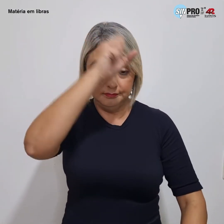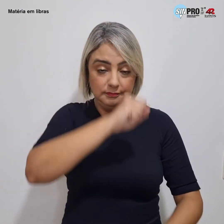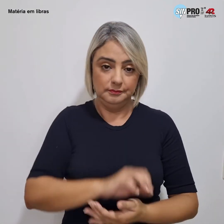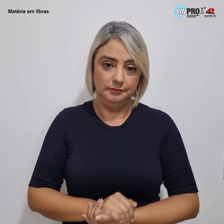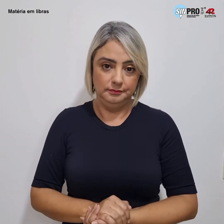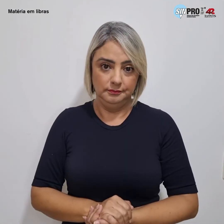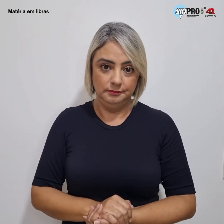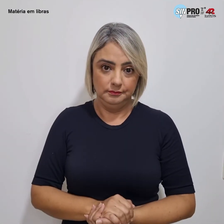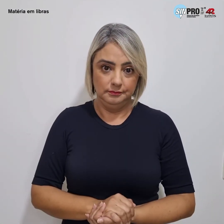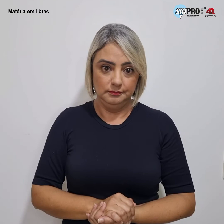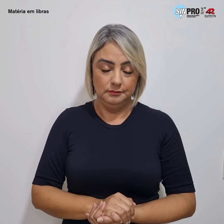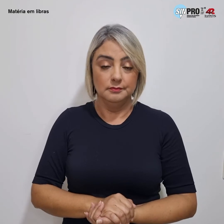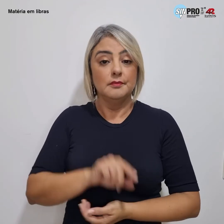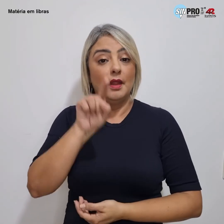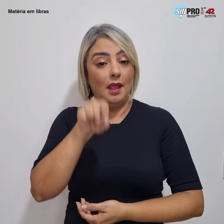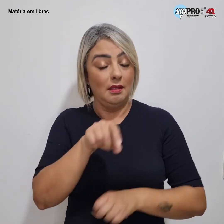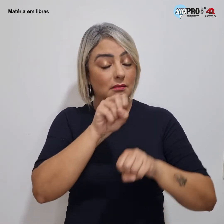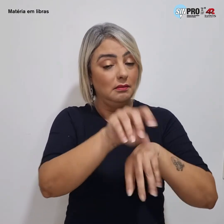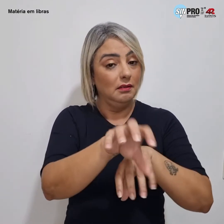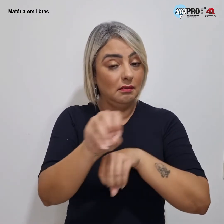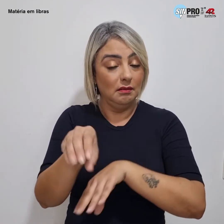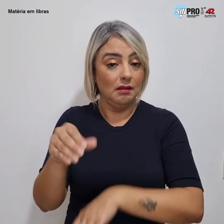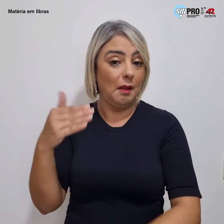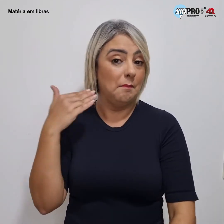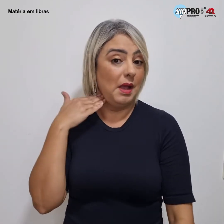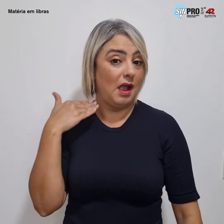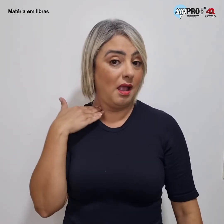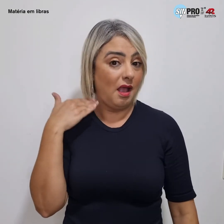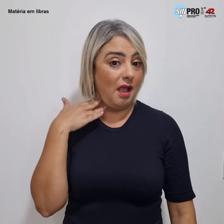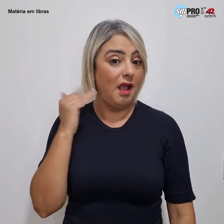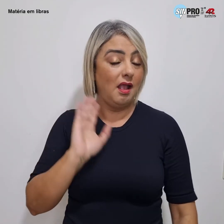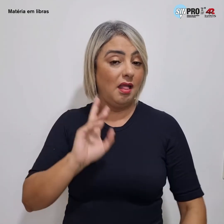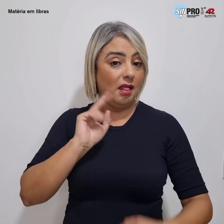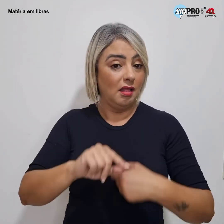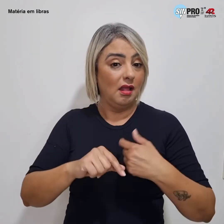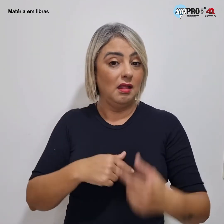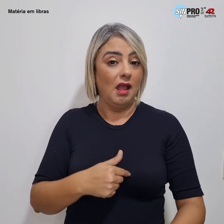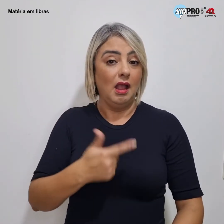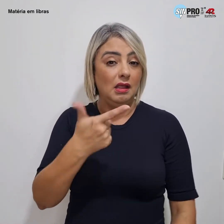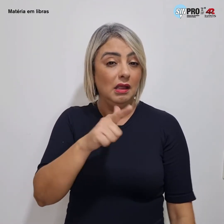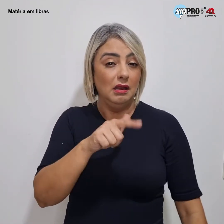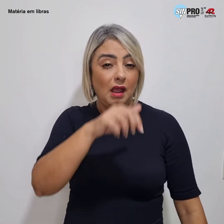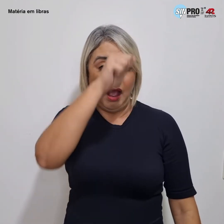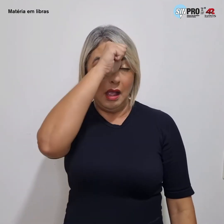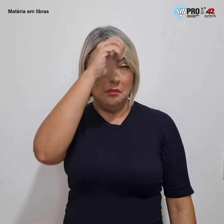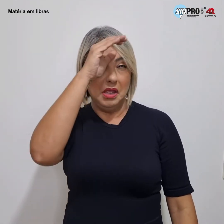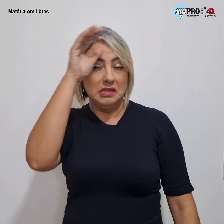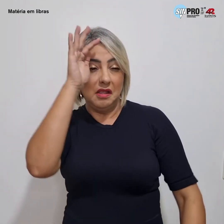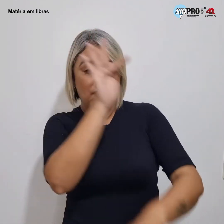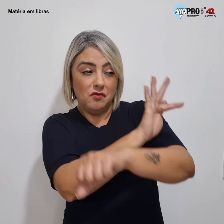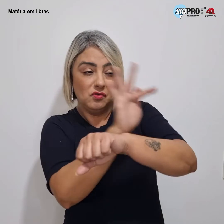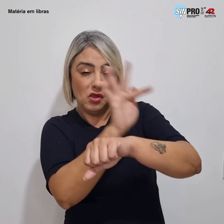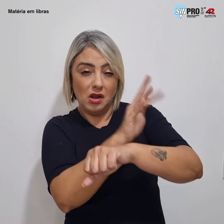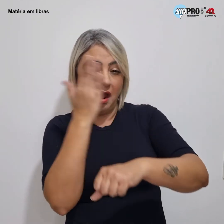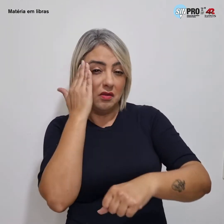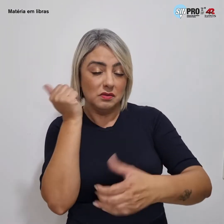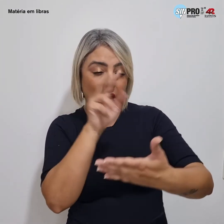de aprendizado. Essa educação bancária que gera analfabetos funcionais